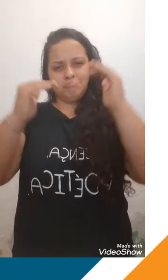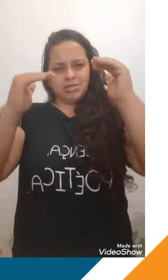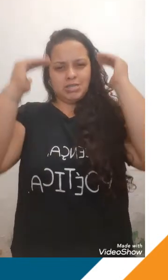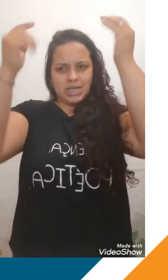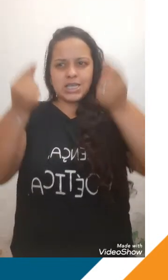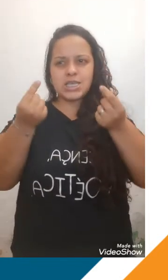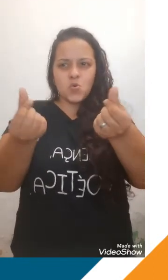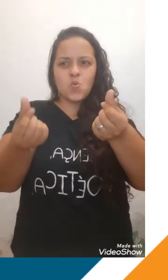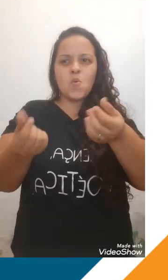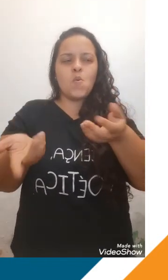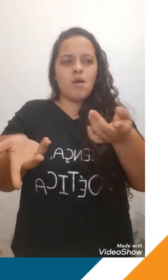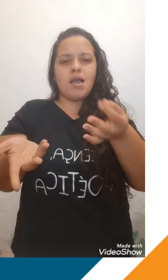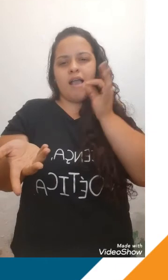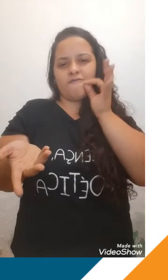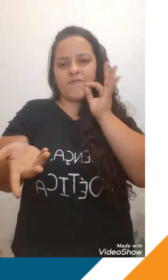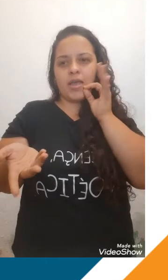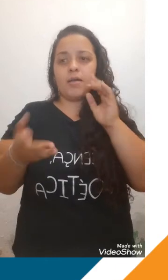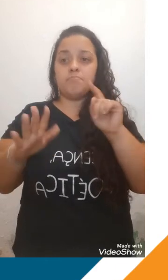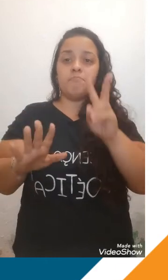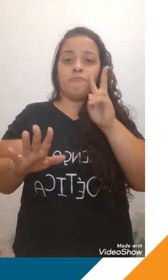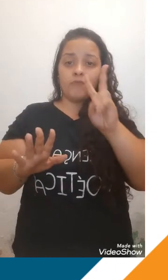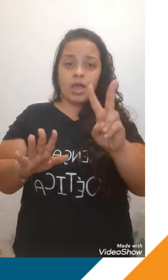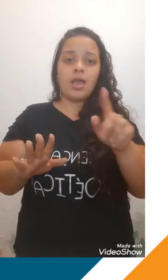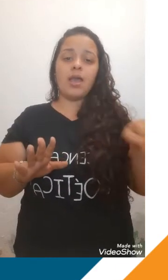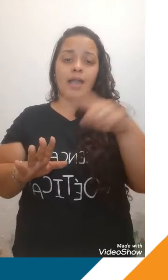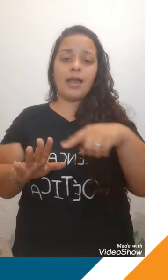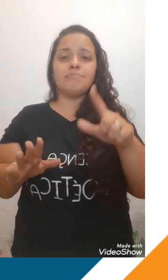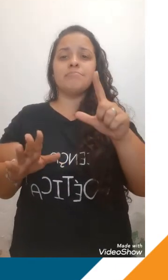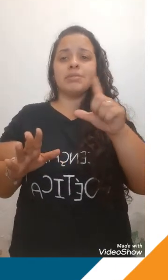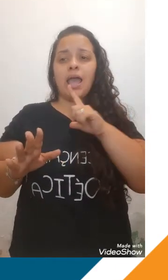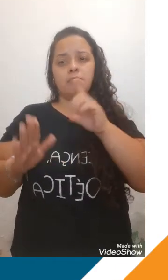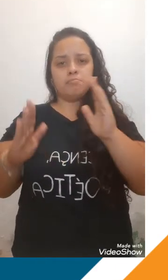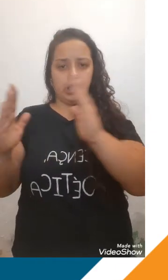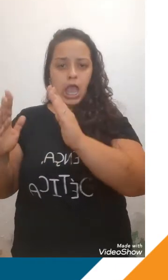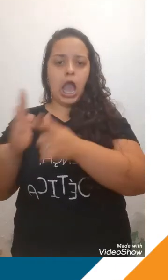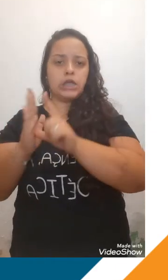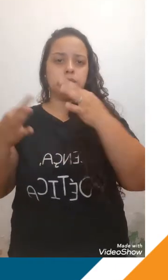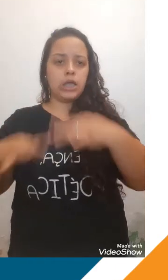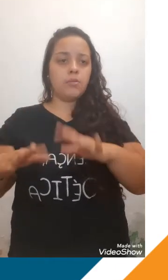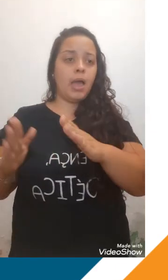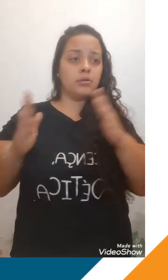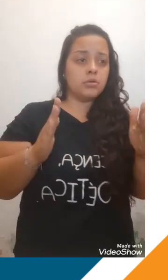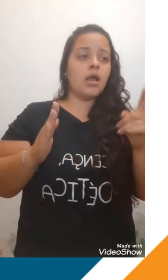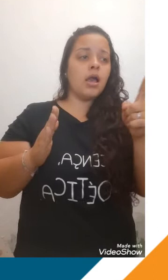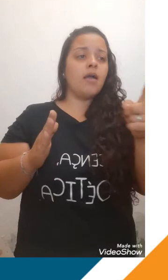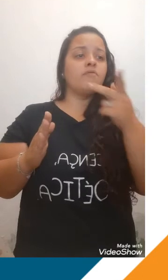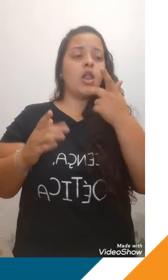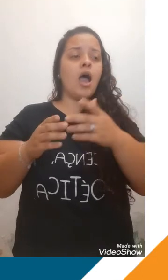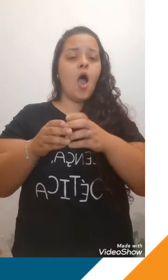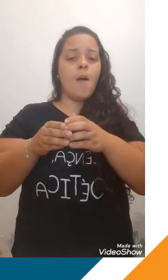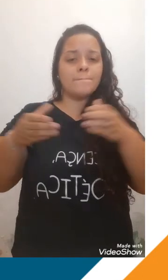é uma afirmativa correta, mas a ascensão social dos Barões do Café ocorre pela expansão da cultura cafeeira, não